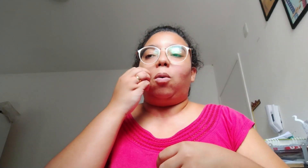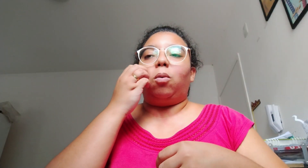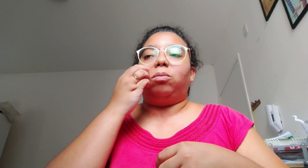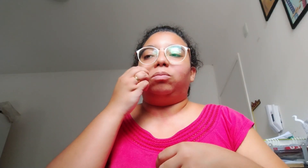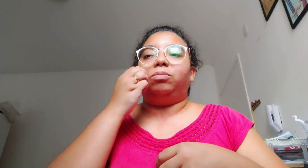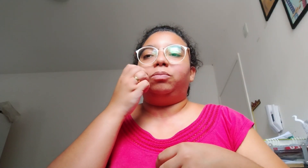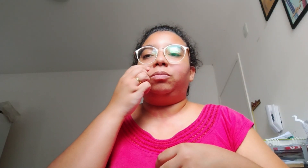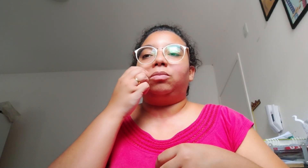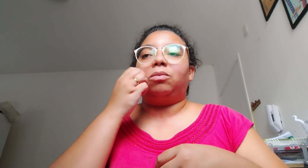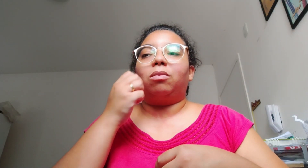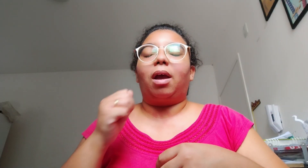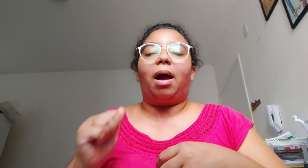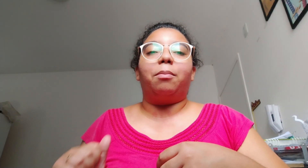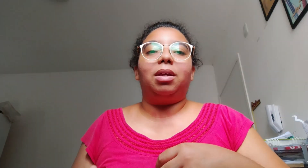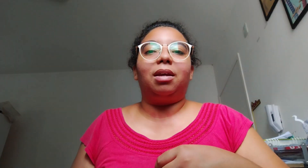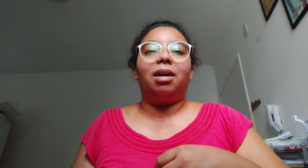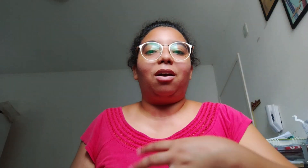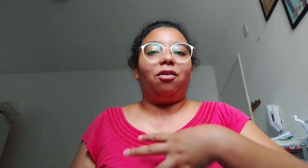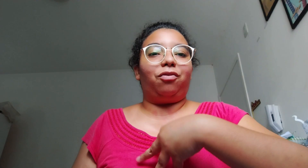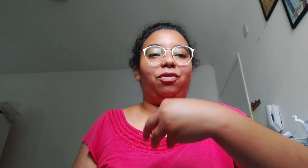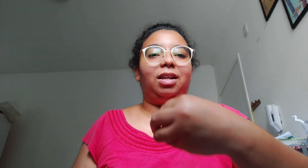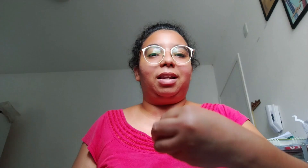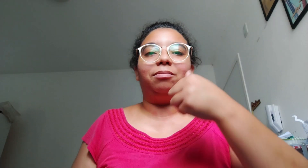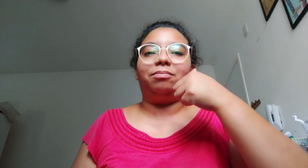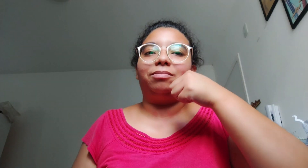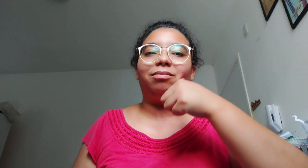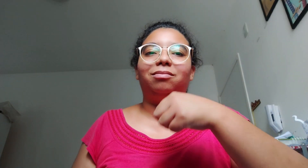com a minha filha.